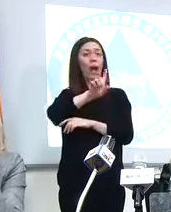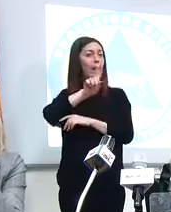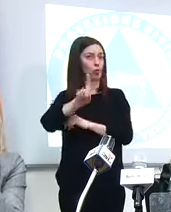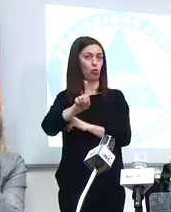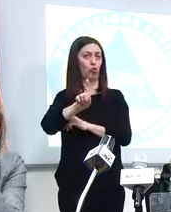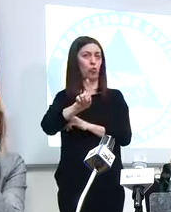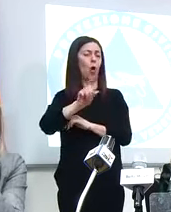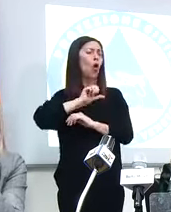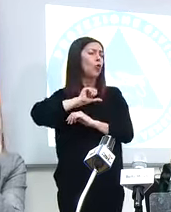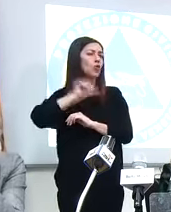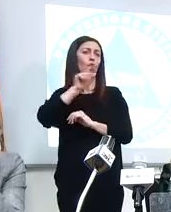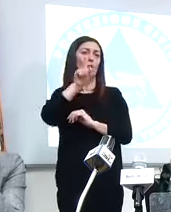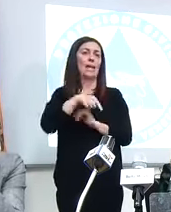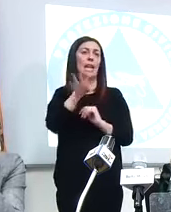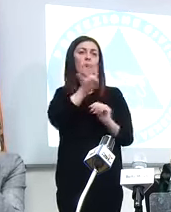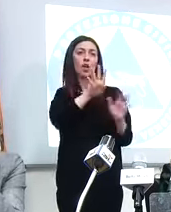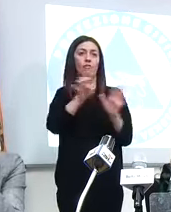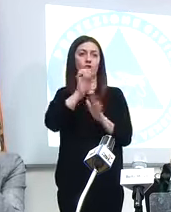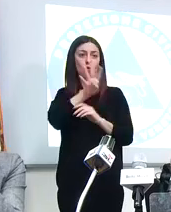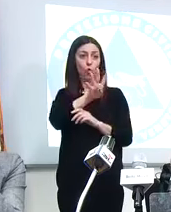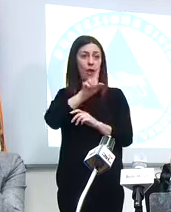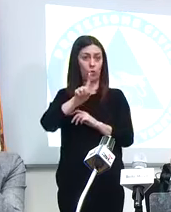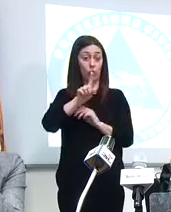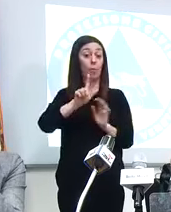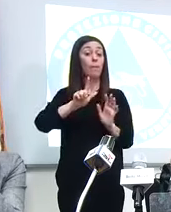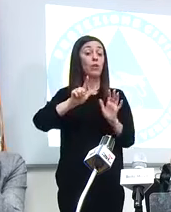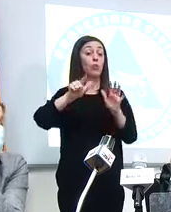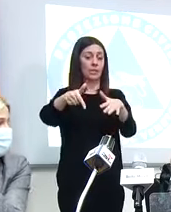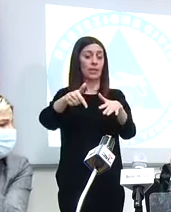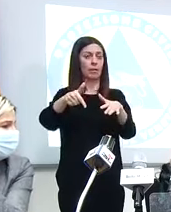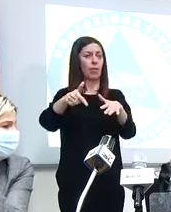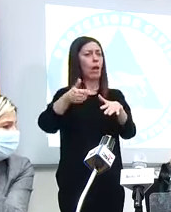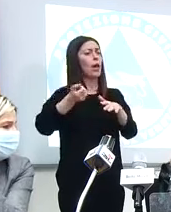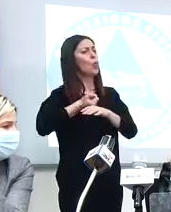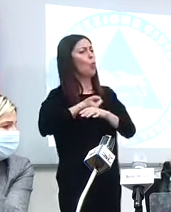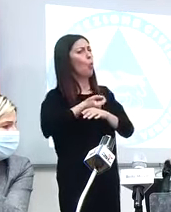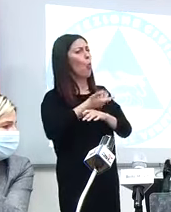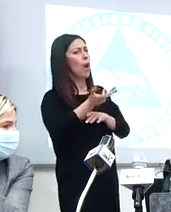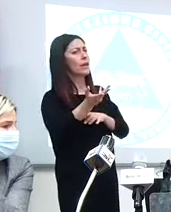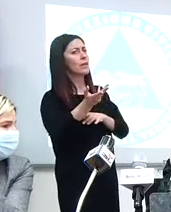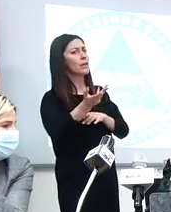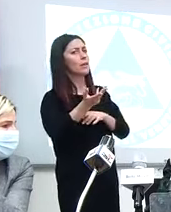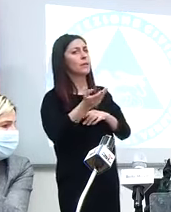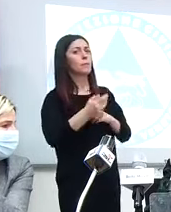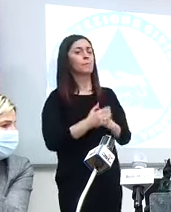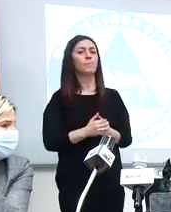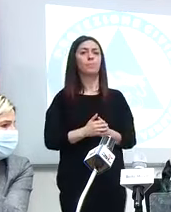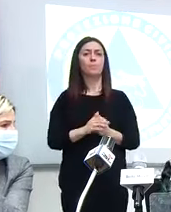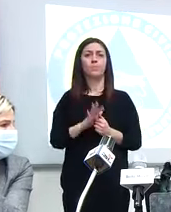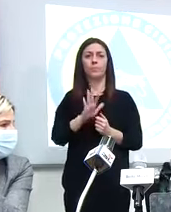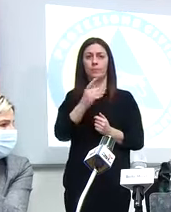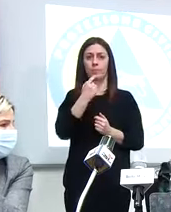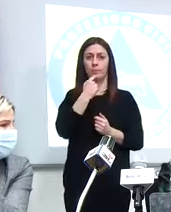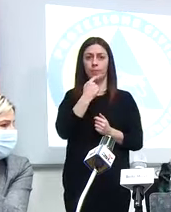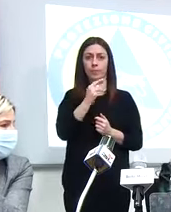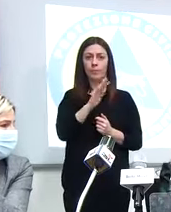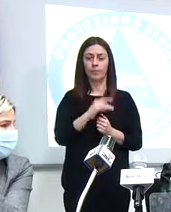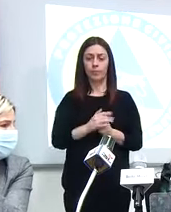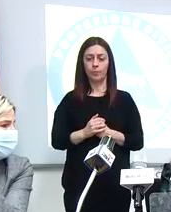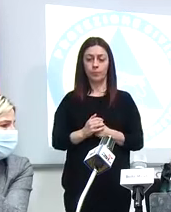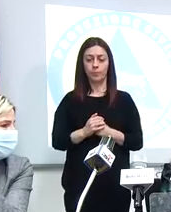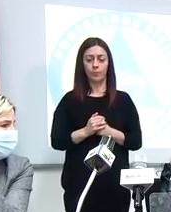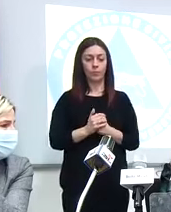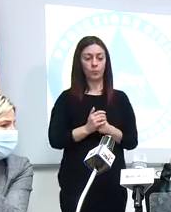Solo il 1941 per quella settimana lì. Quanti sono? Sono, ve lo dico subito perché vi dico il numero